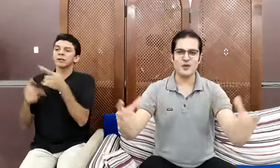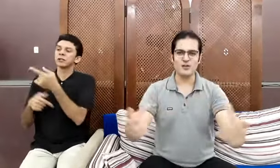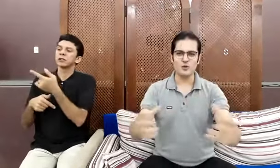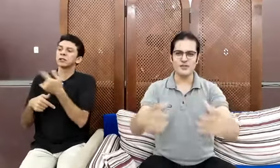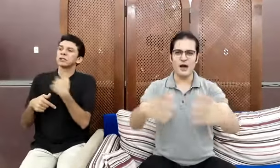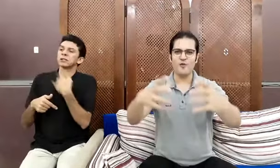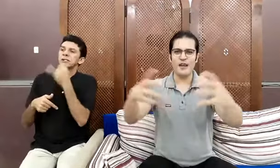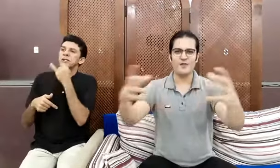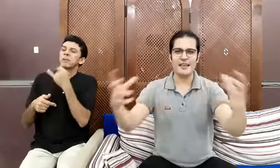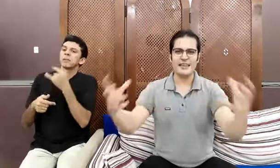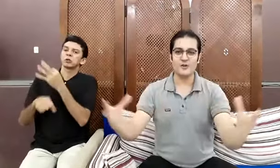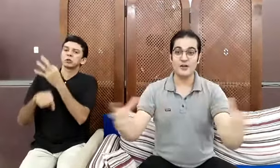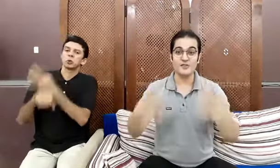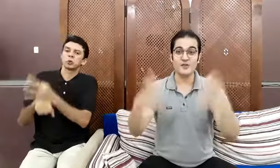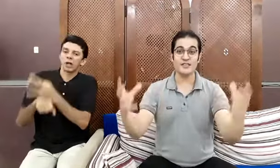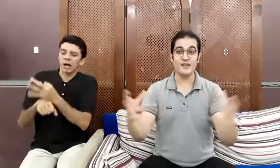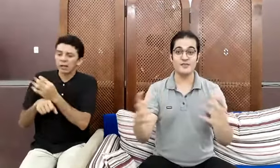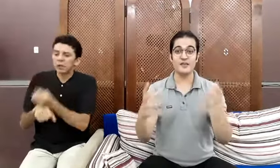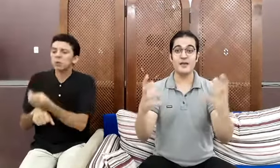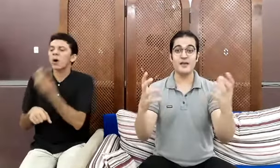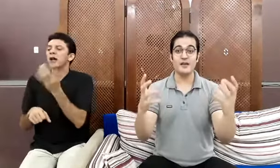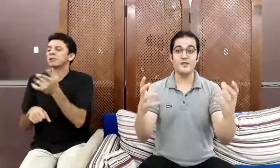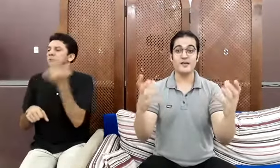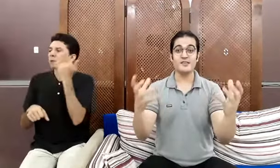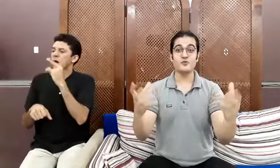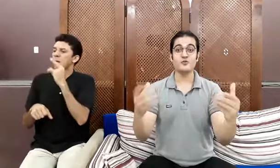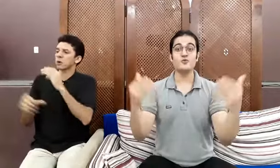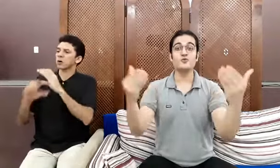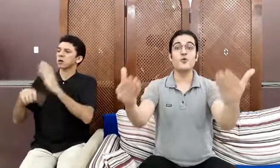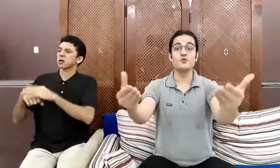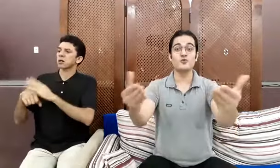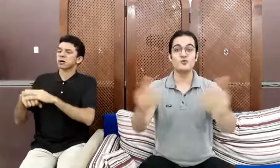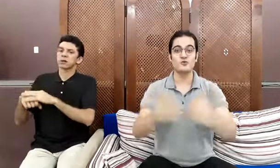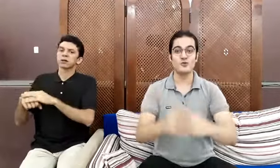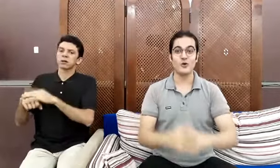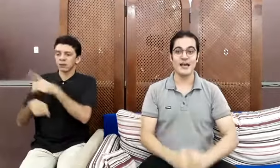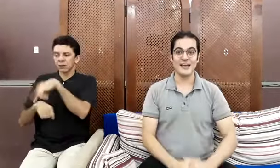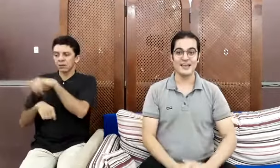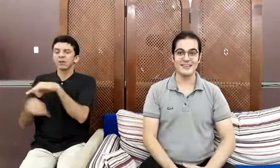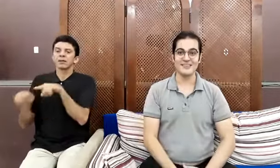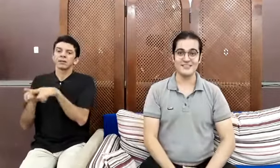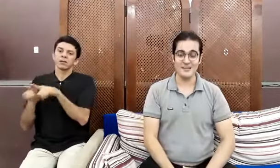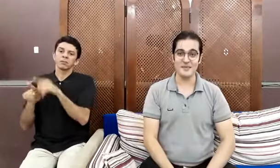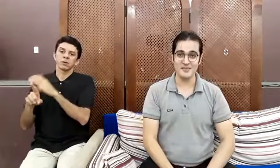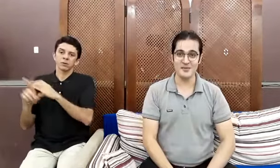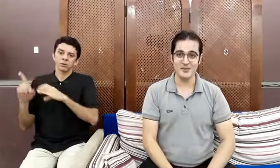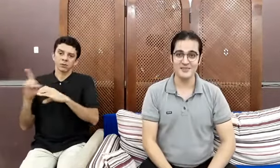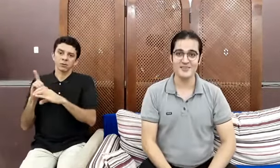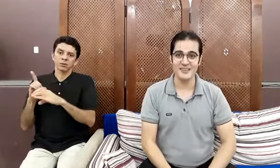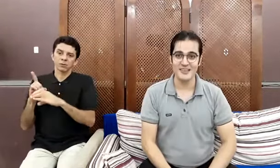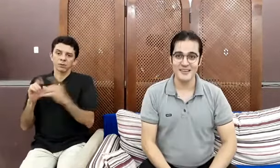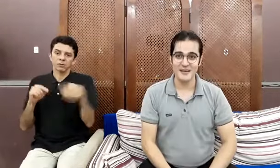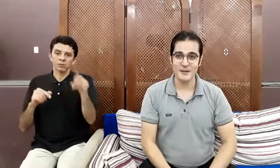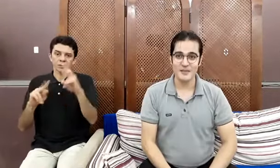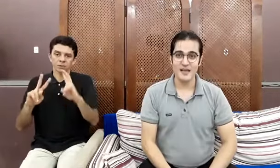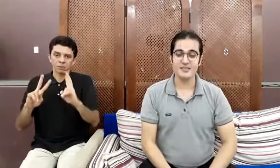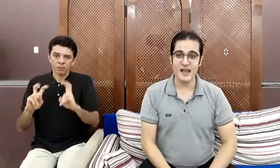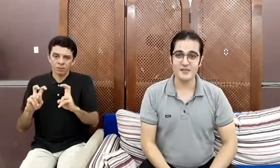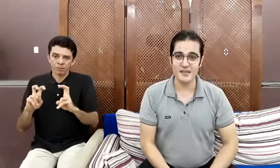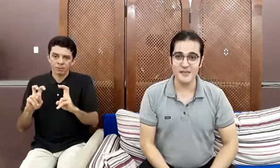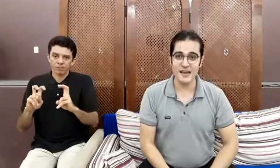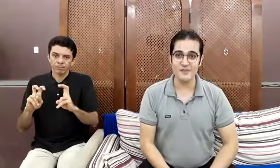do cantor tal foi levantado. Olha só, as trevas também fazendo os seus cultos online. Você está percebendo isso?